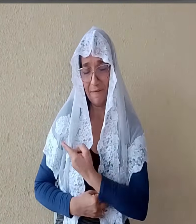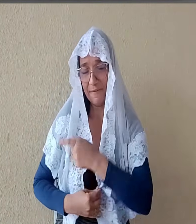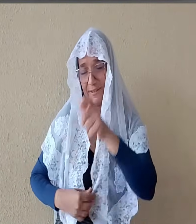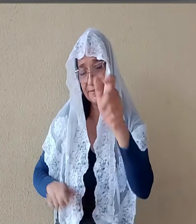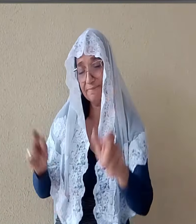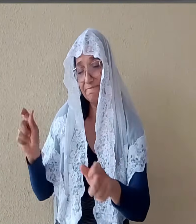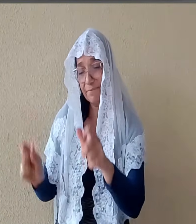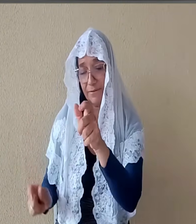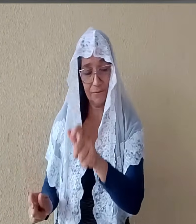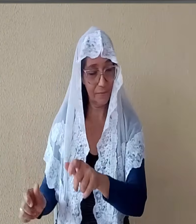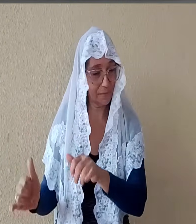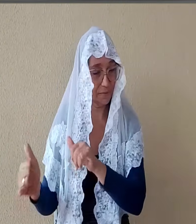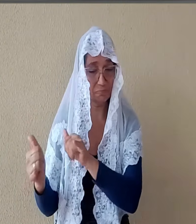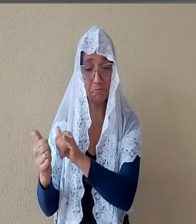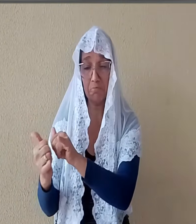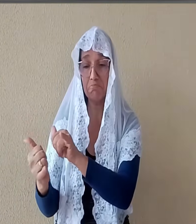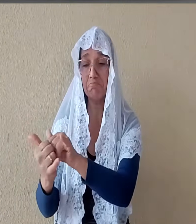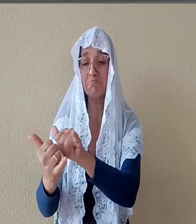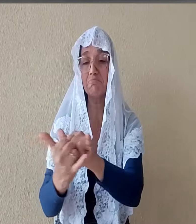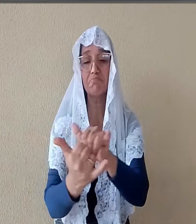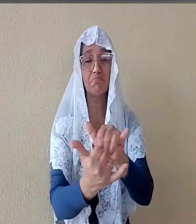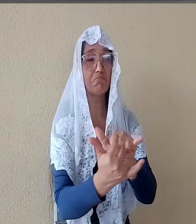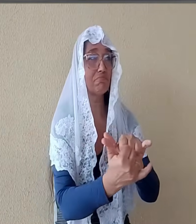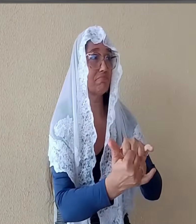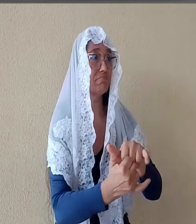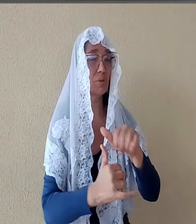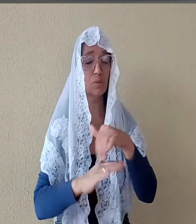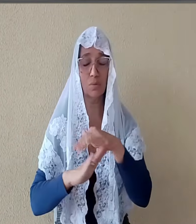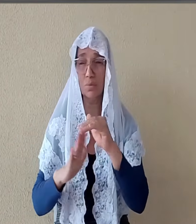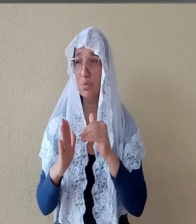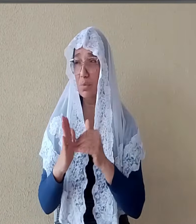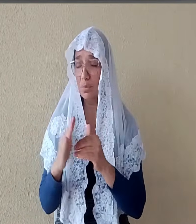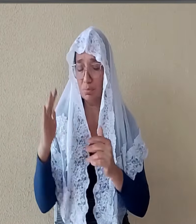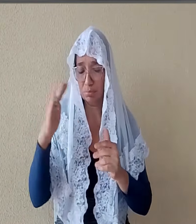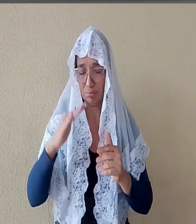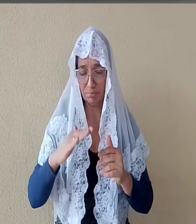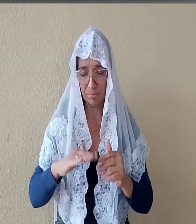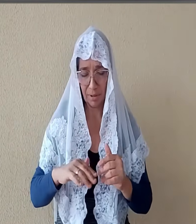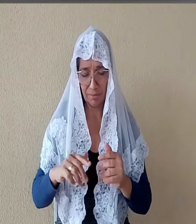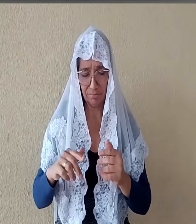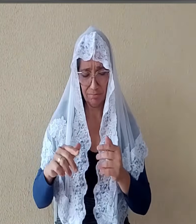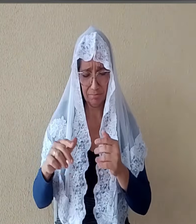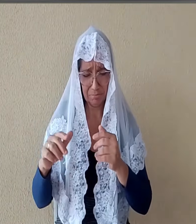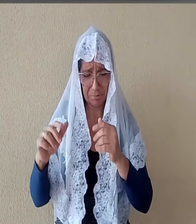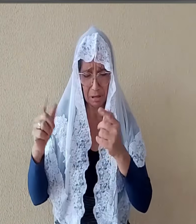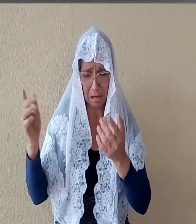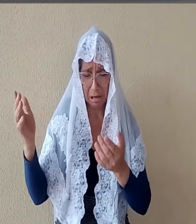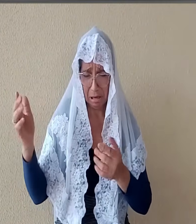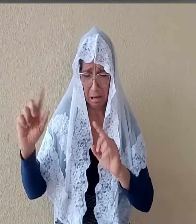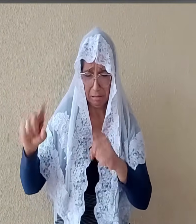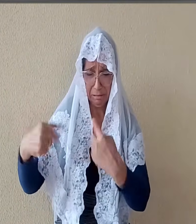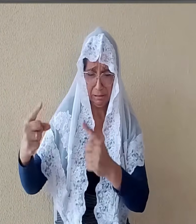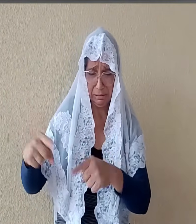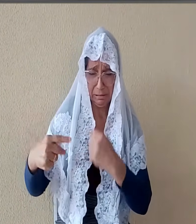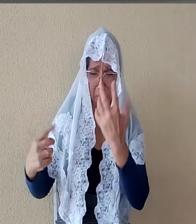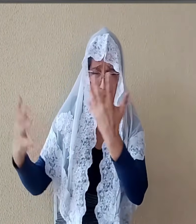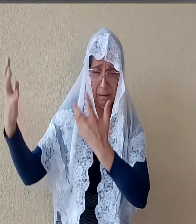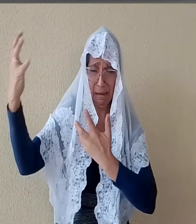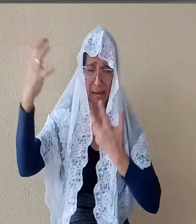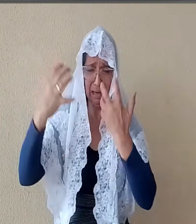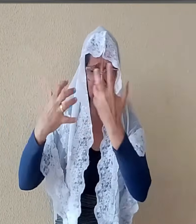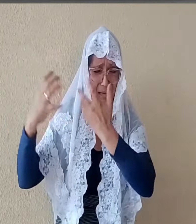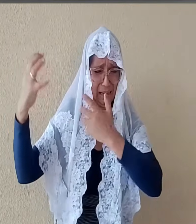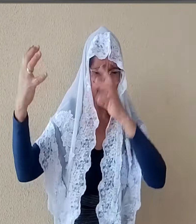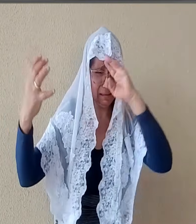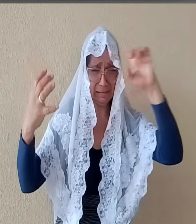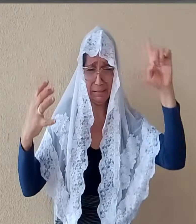E livra-nos da tentação e do mal, porque teu é o reino,